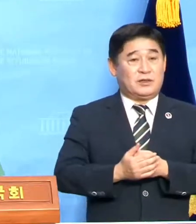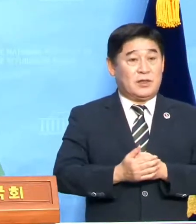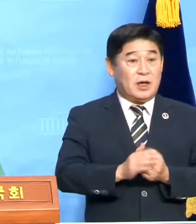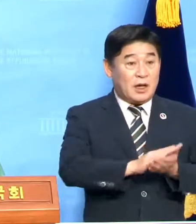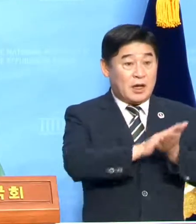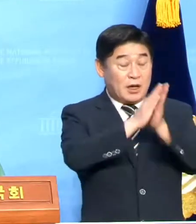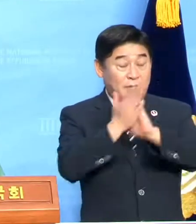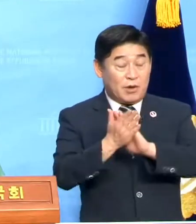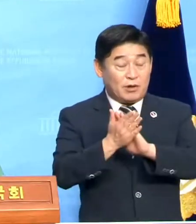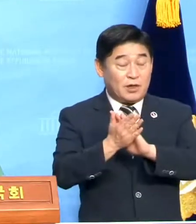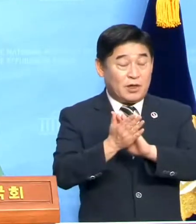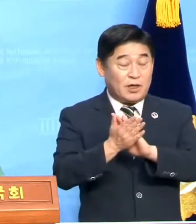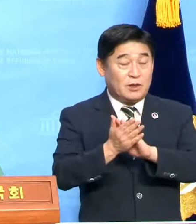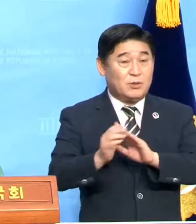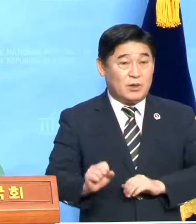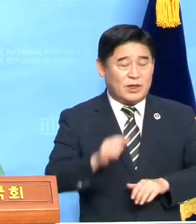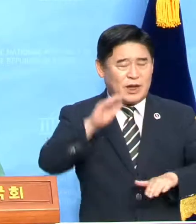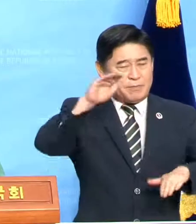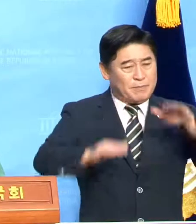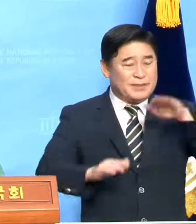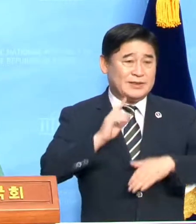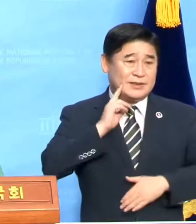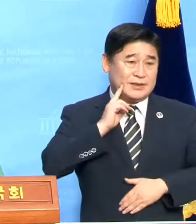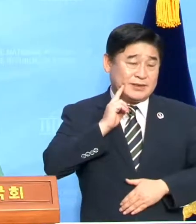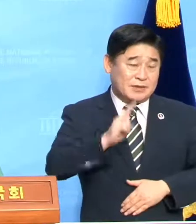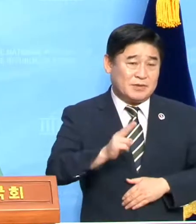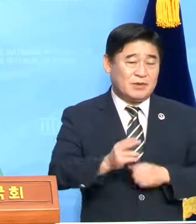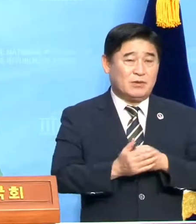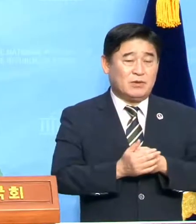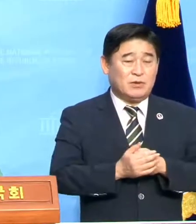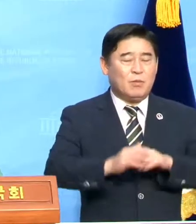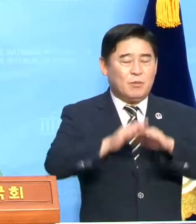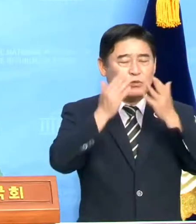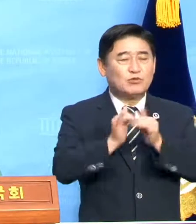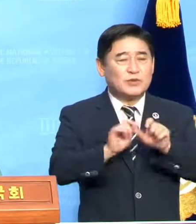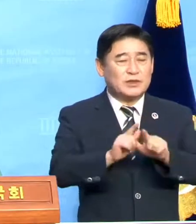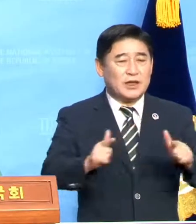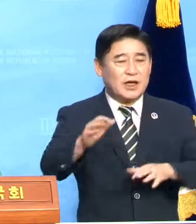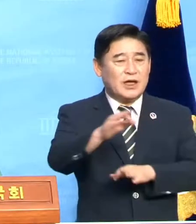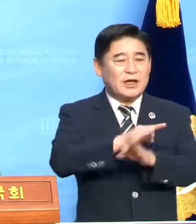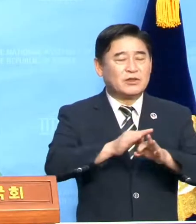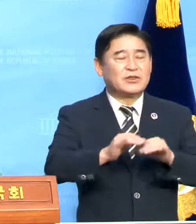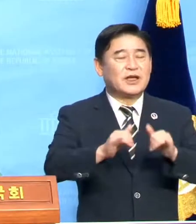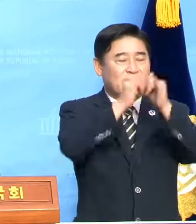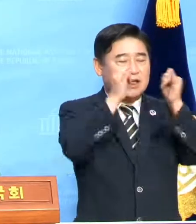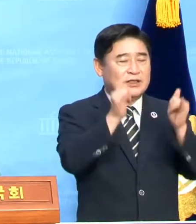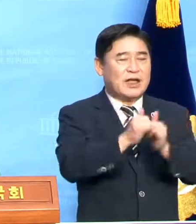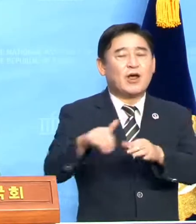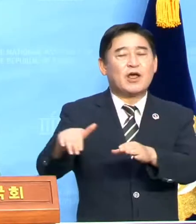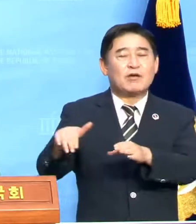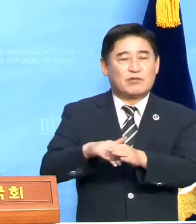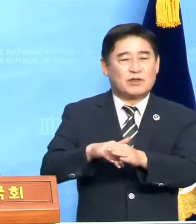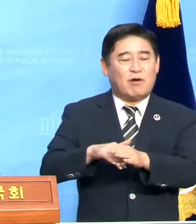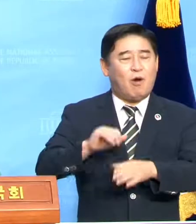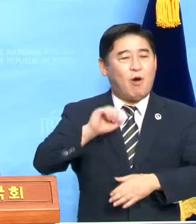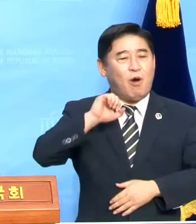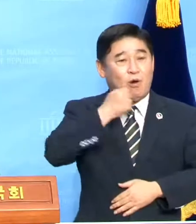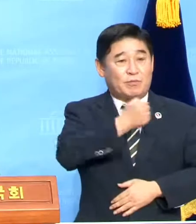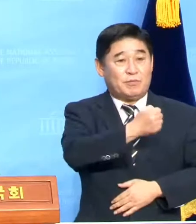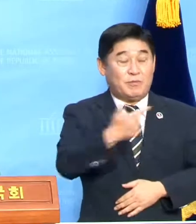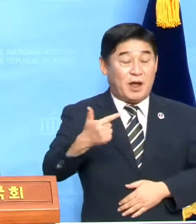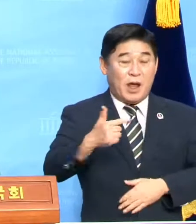변화로 인한 불평등은 더욱 커졌고 이로 인해 전국민에게 는 경제적 사회적 문화적 어려움에 닥쳤습니다